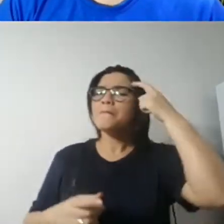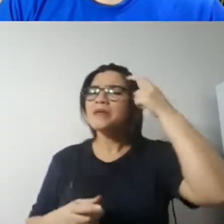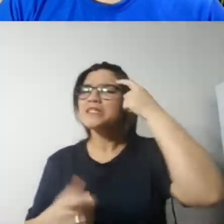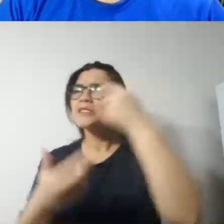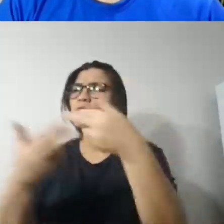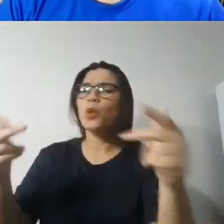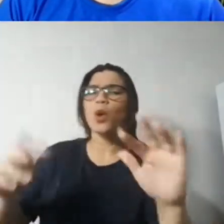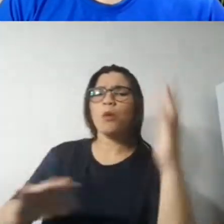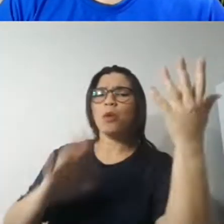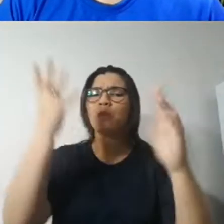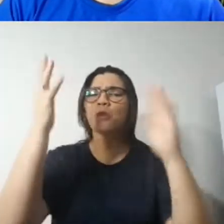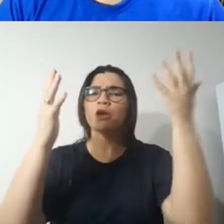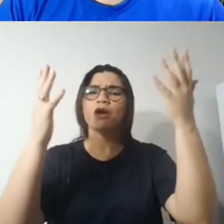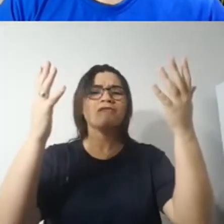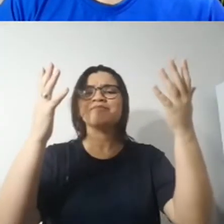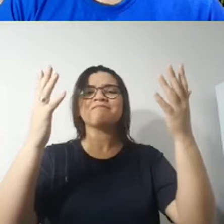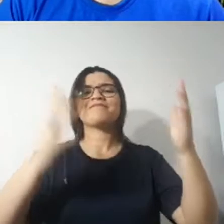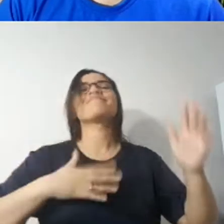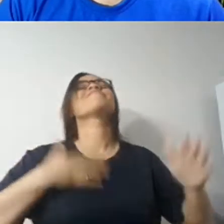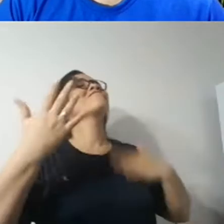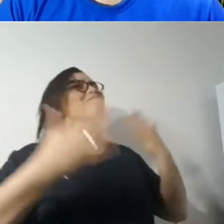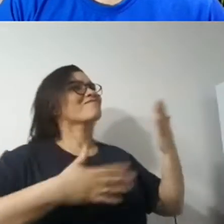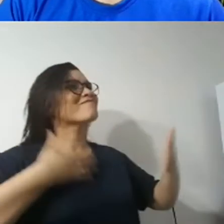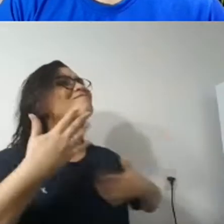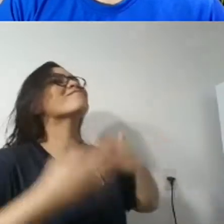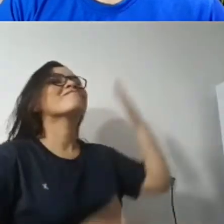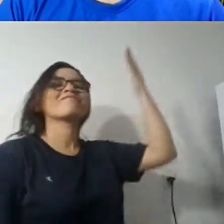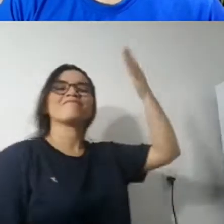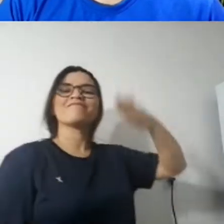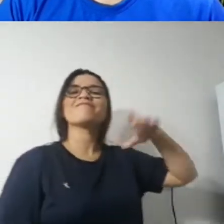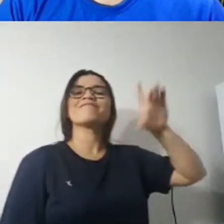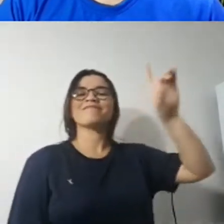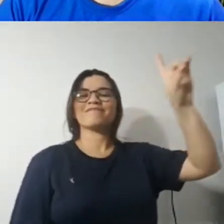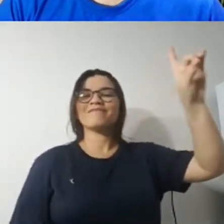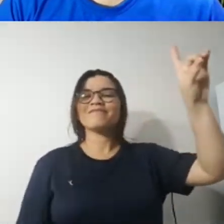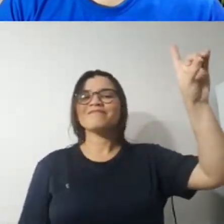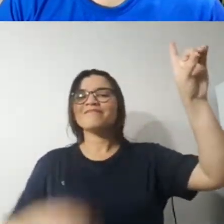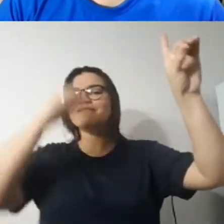Alegre estou, não há circunstância,